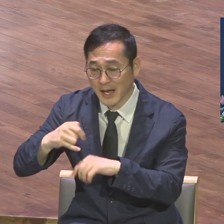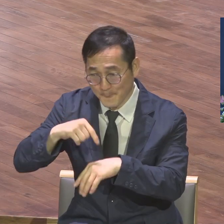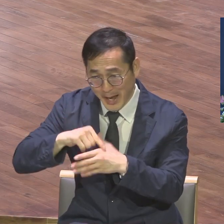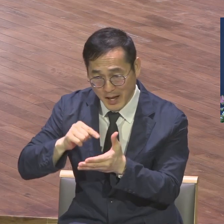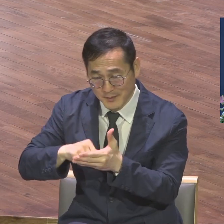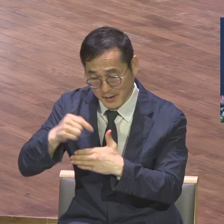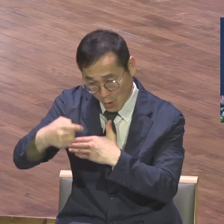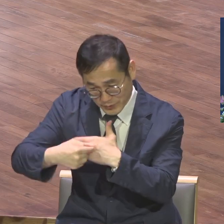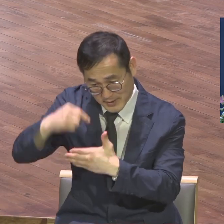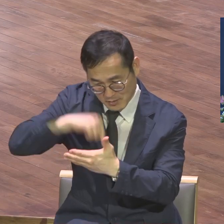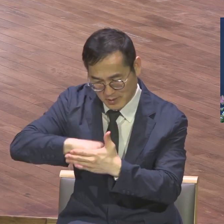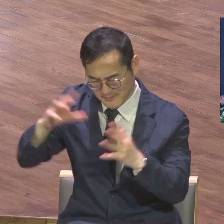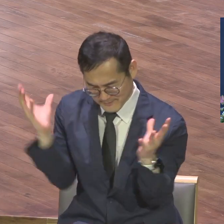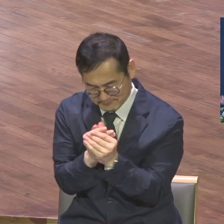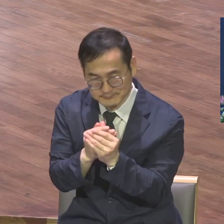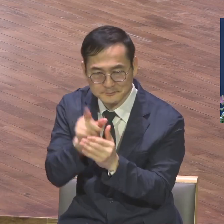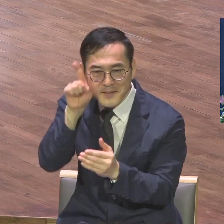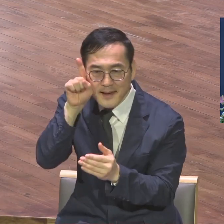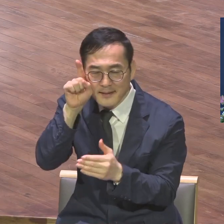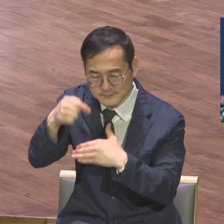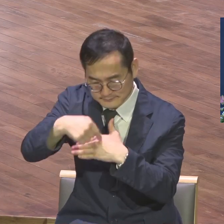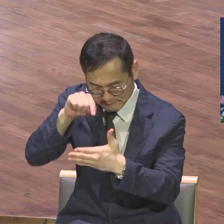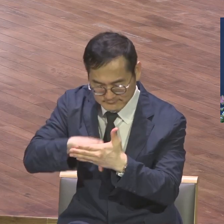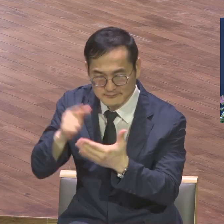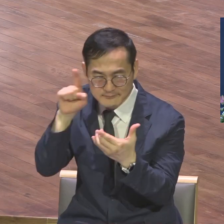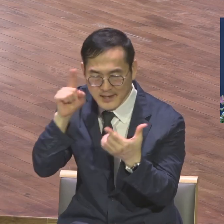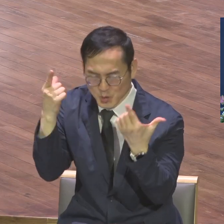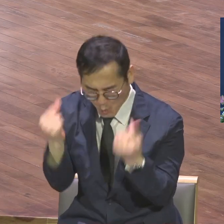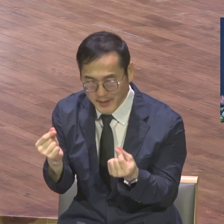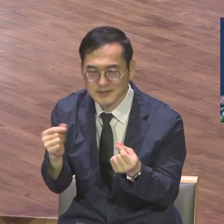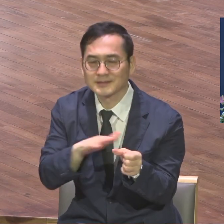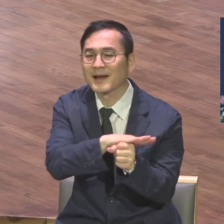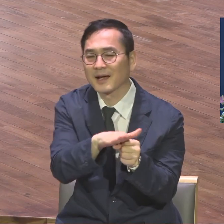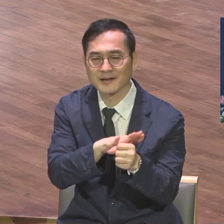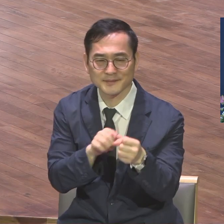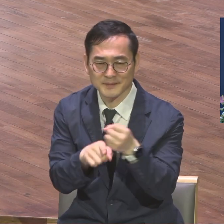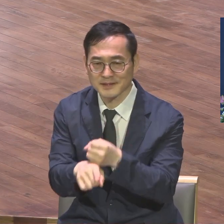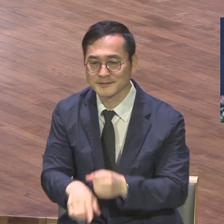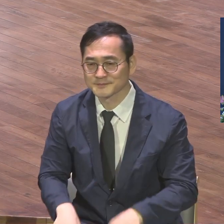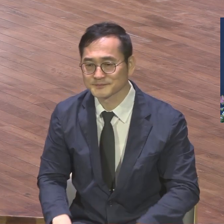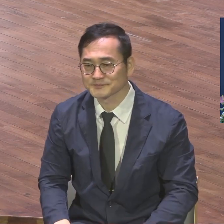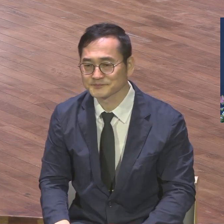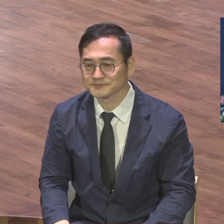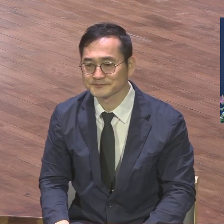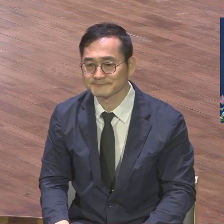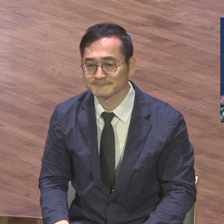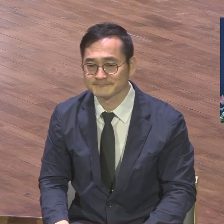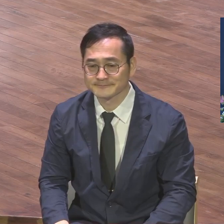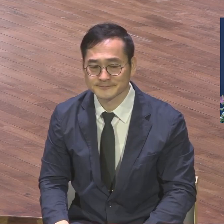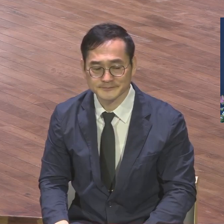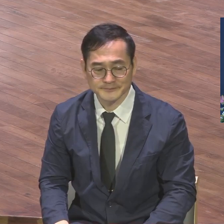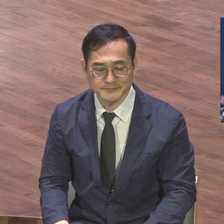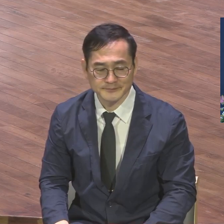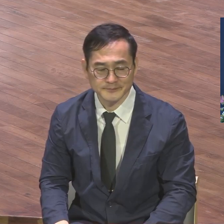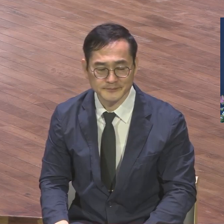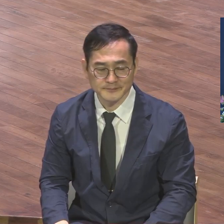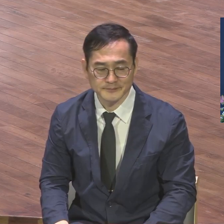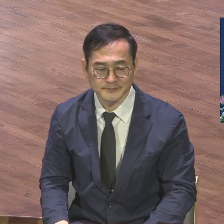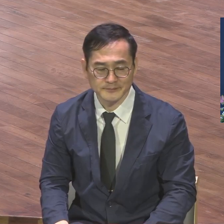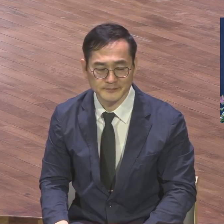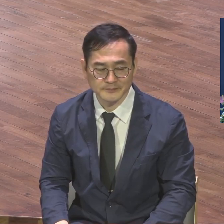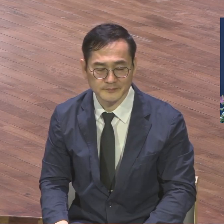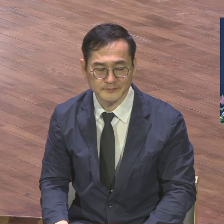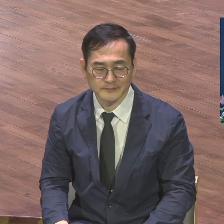않는 사랑, 독점적인 사랑, 그걸 말해요. 지금 우리 표현을 하자면